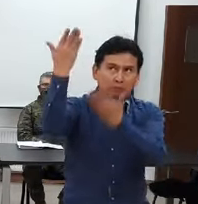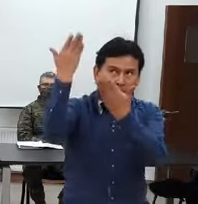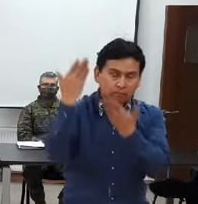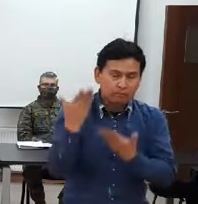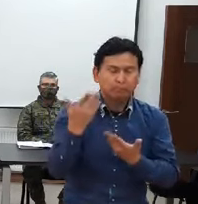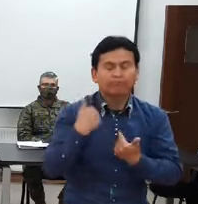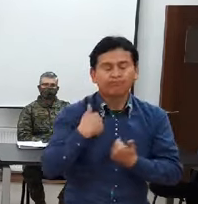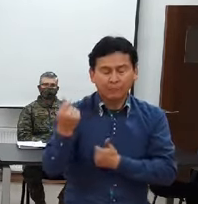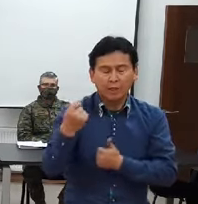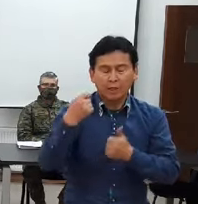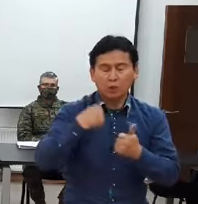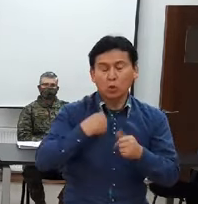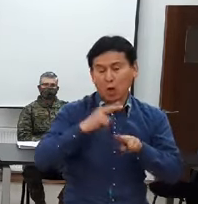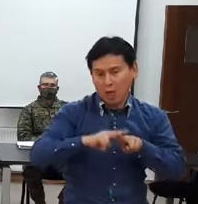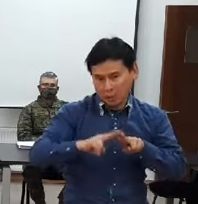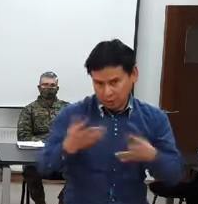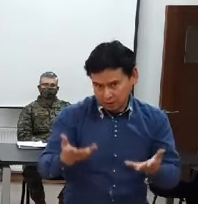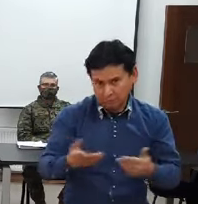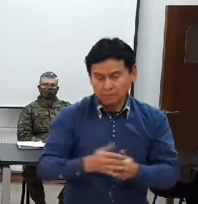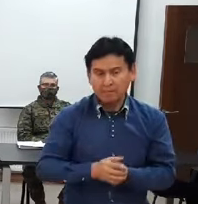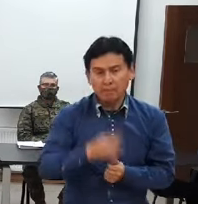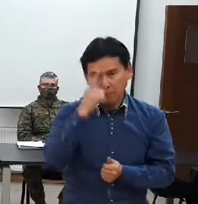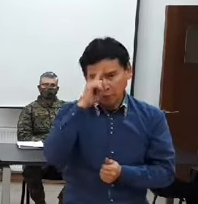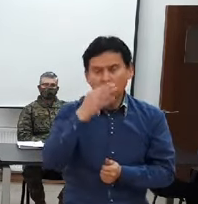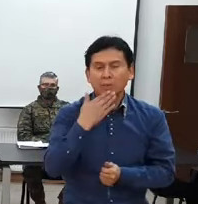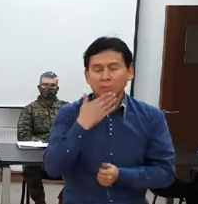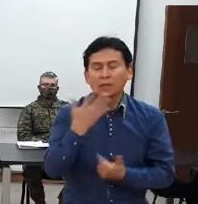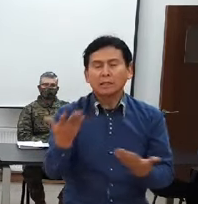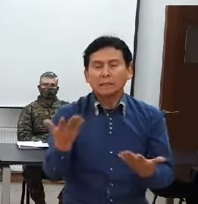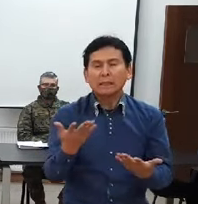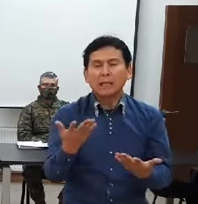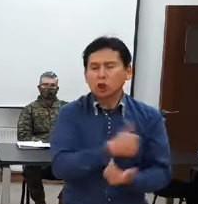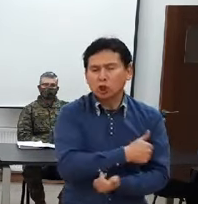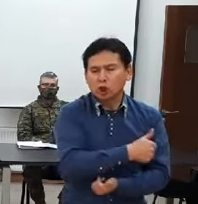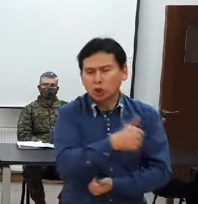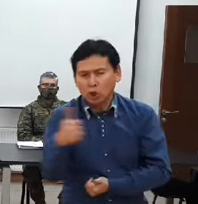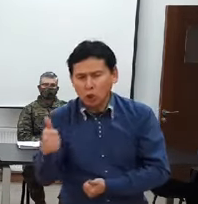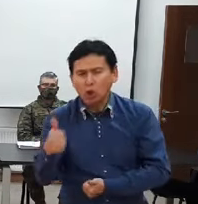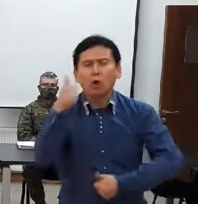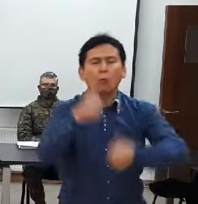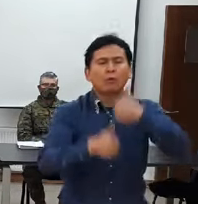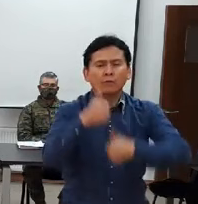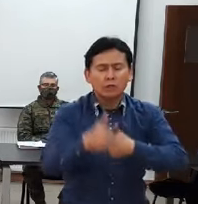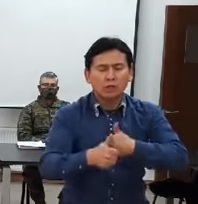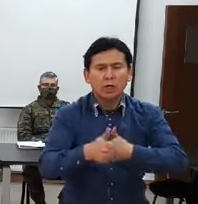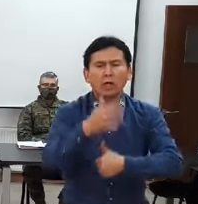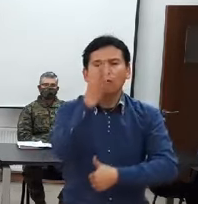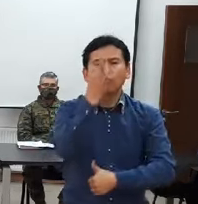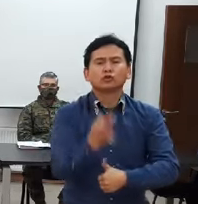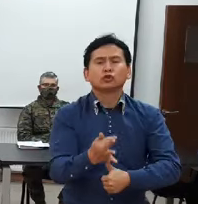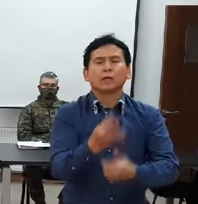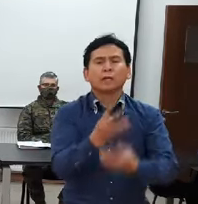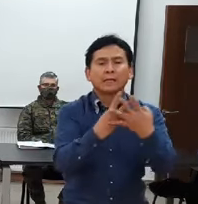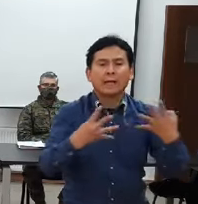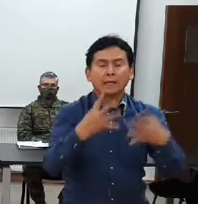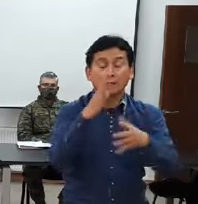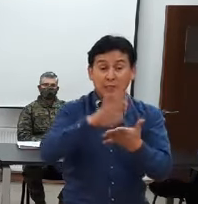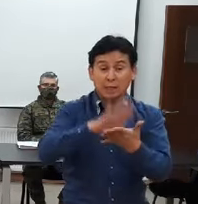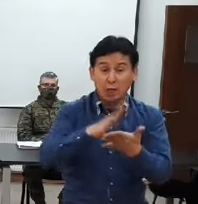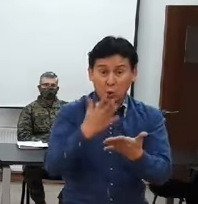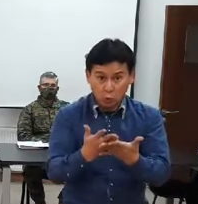una de las cosas que hacemos, sino también a todos y todas los profesionales y personal de la red de salud en general,